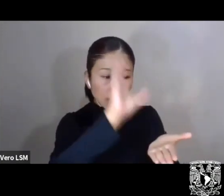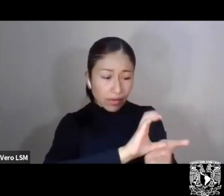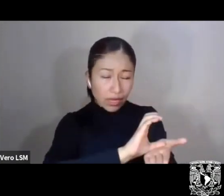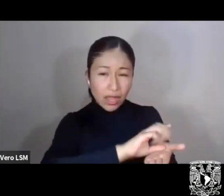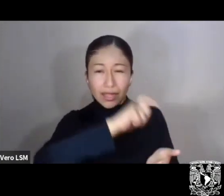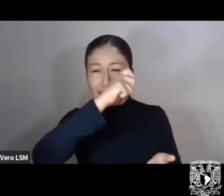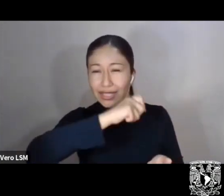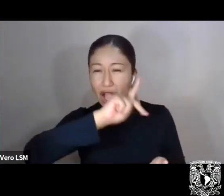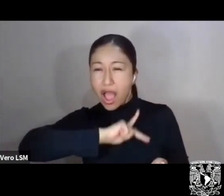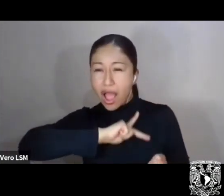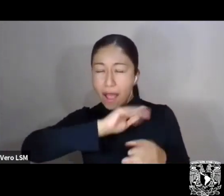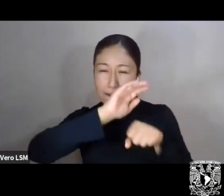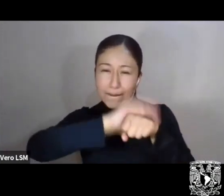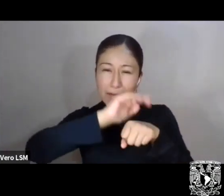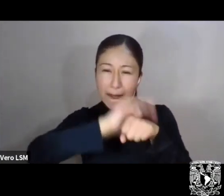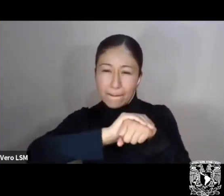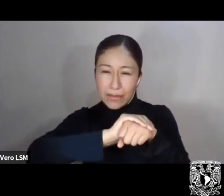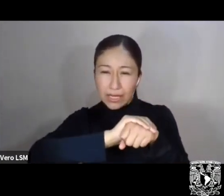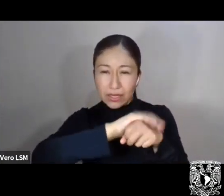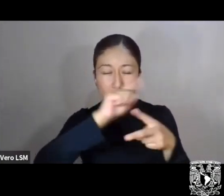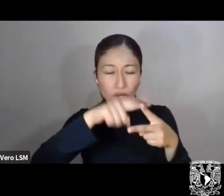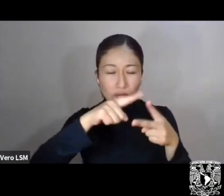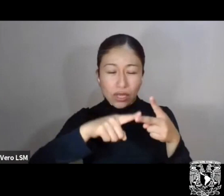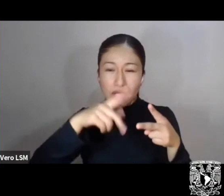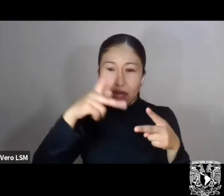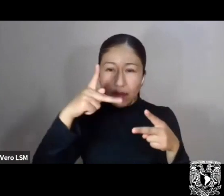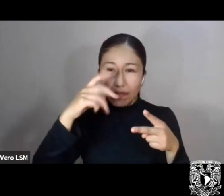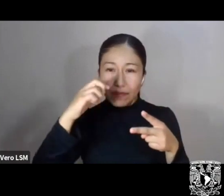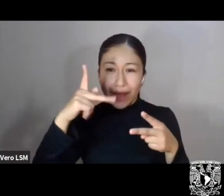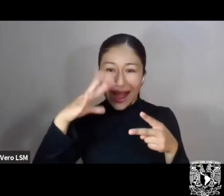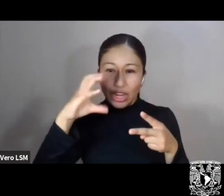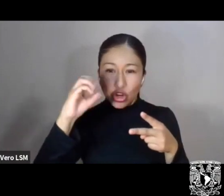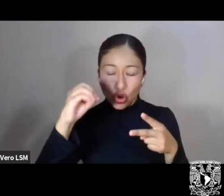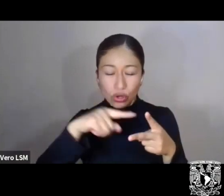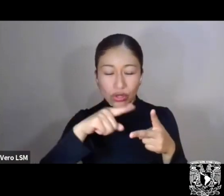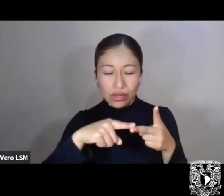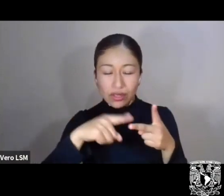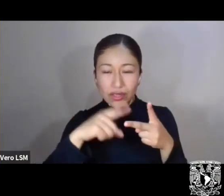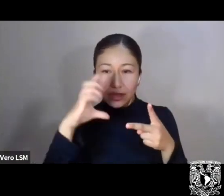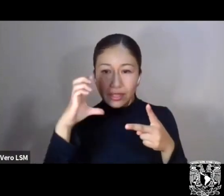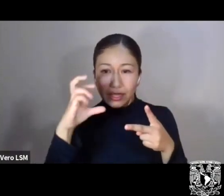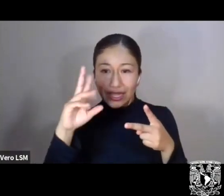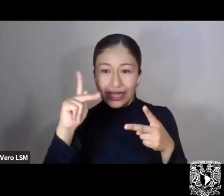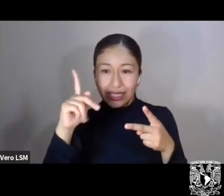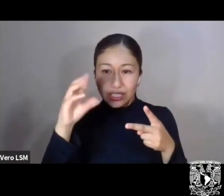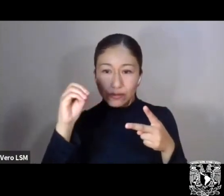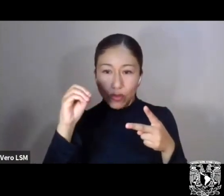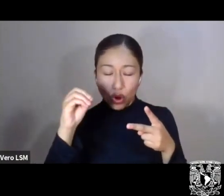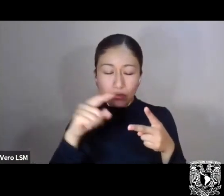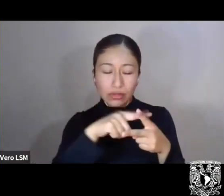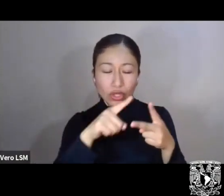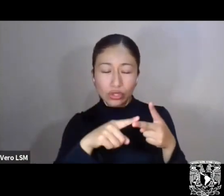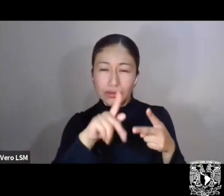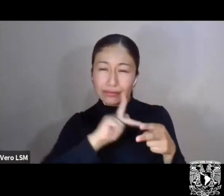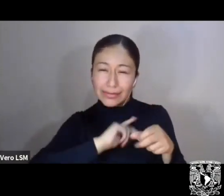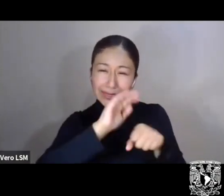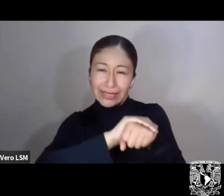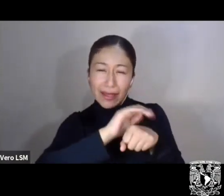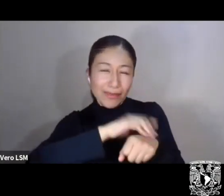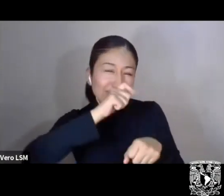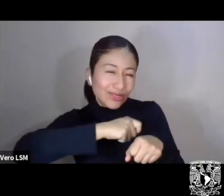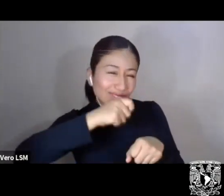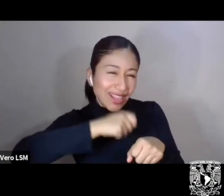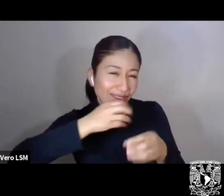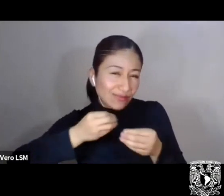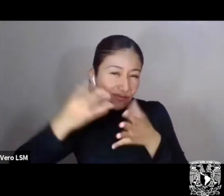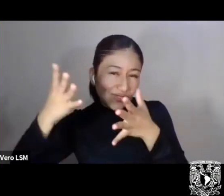y a Paco, si es que están por ahí escuchándome. Eso también me llevó a tener un posicionamiento